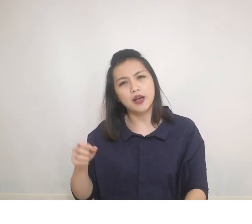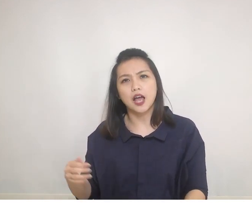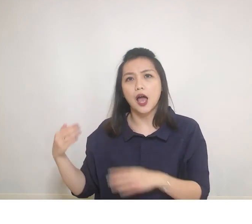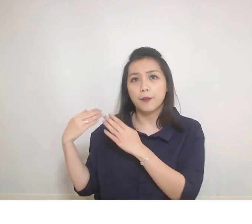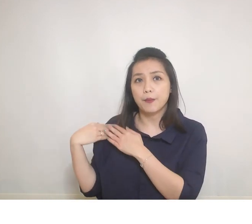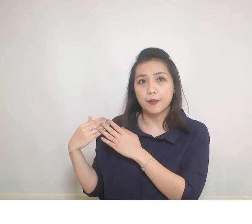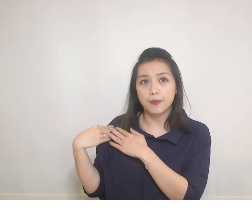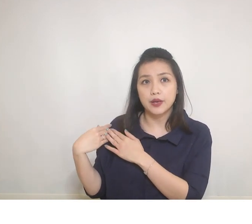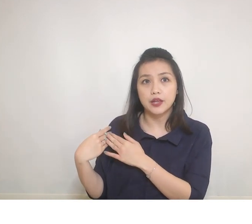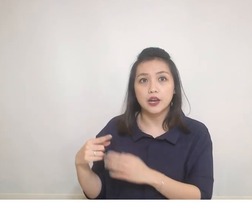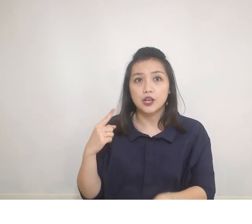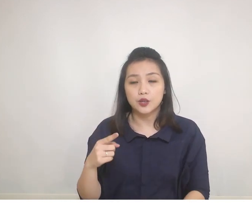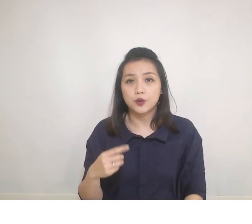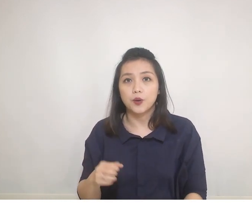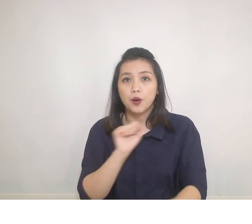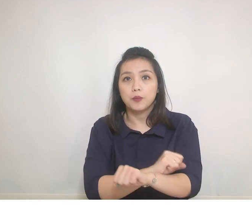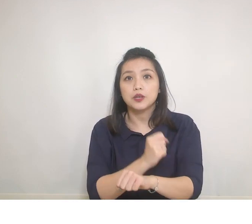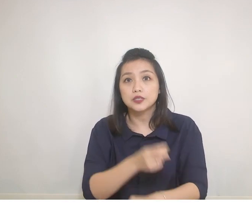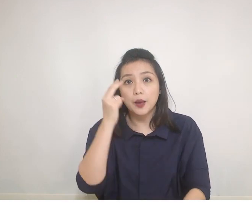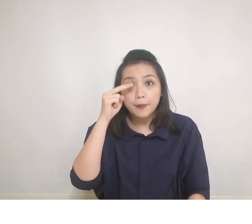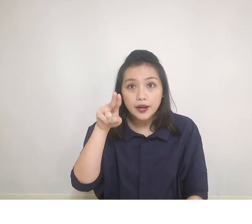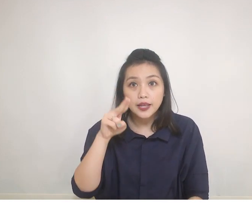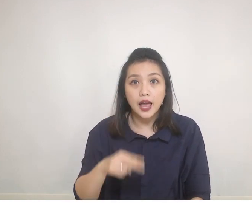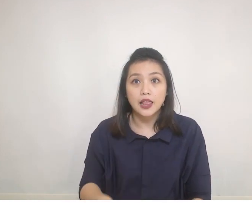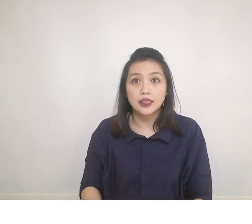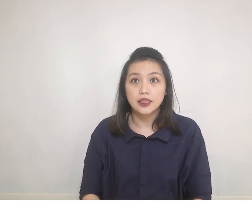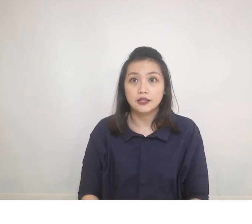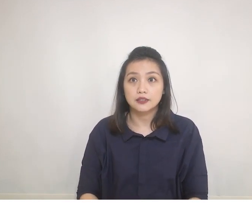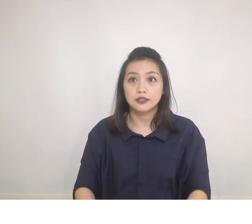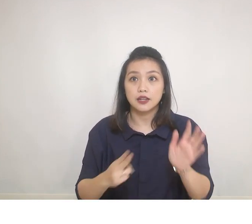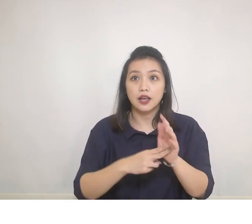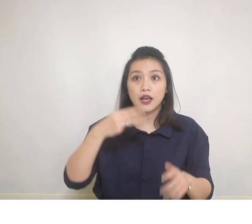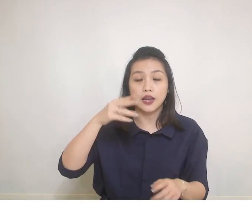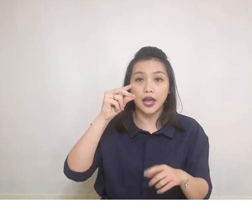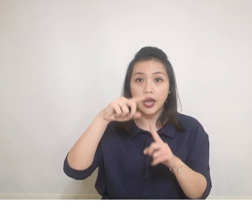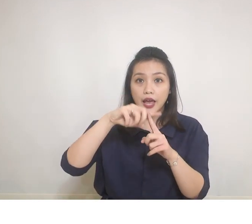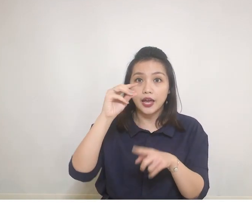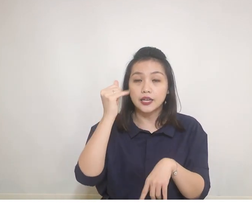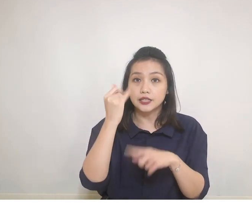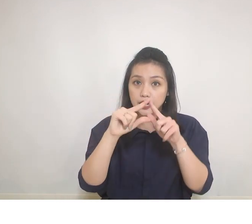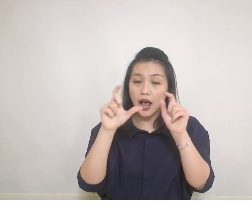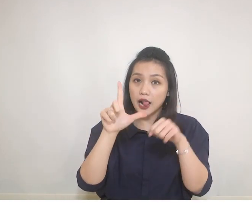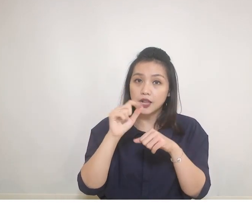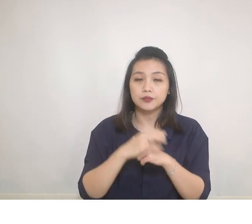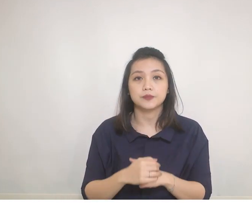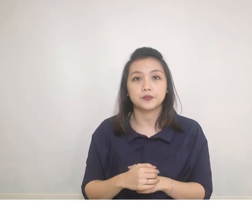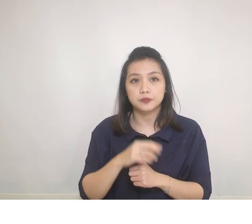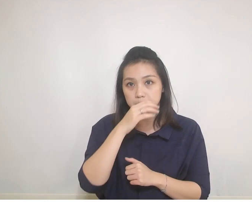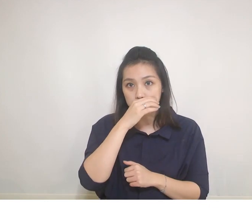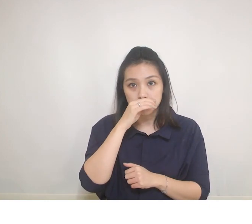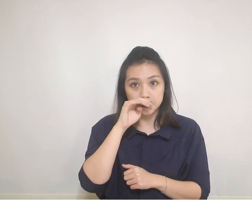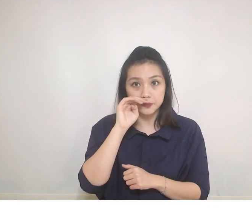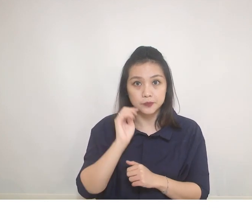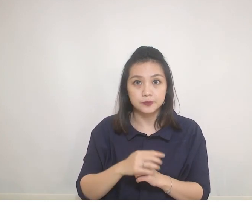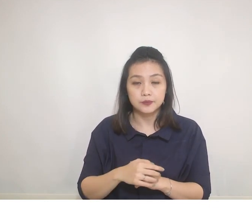loh ya. Cari cuan ini berarti. Iya betul gitu loh. Pasti kecium gitu loh, daging itu kalau dibakar pasti kebau